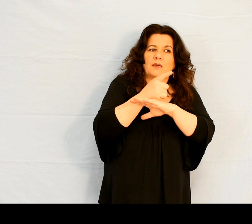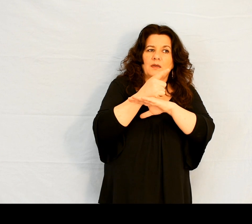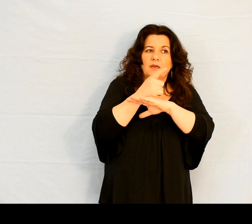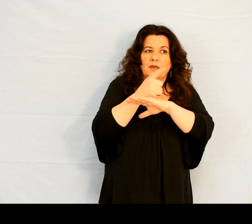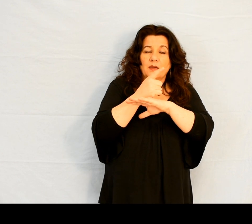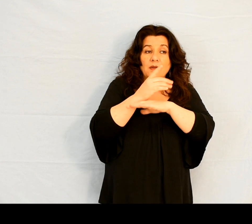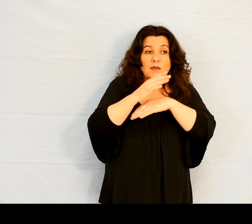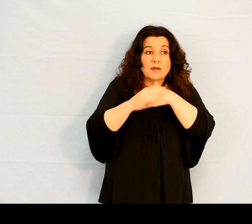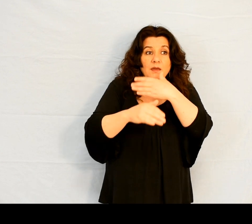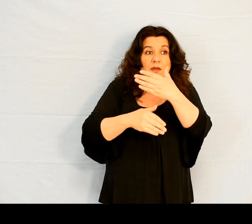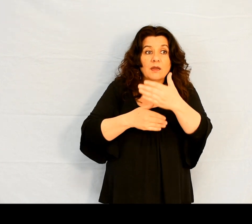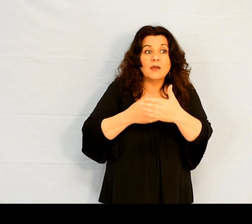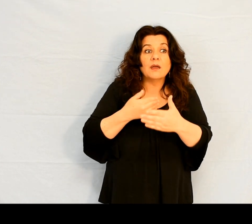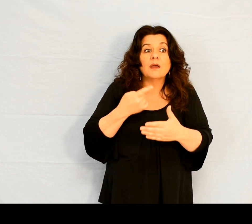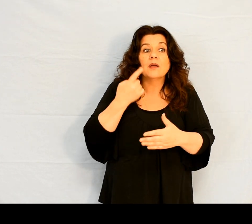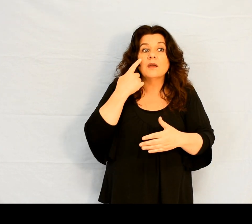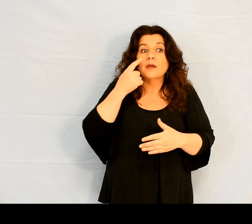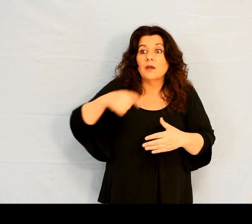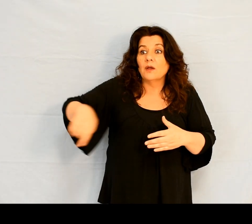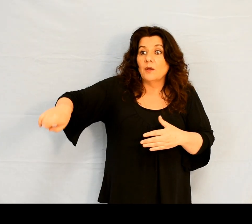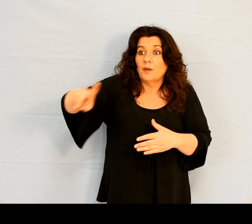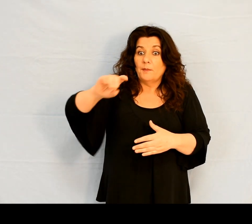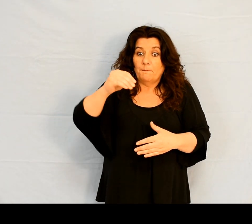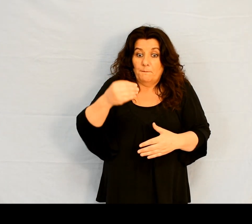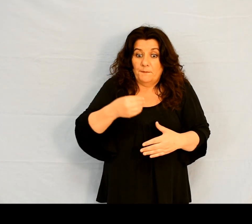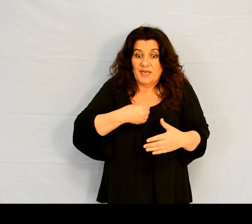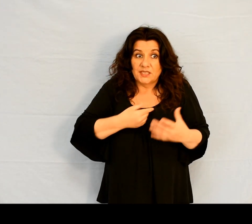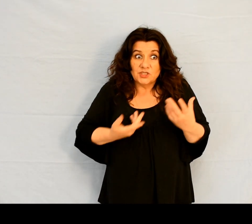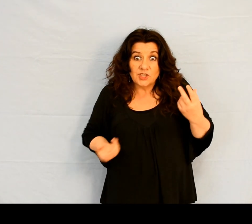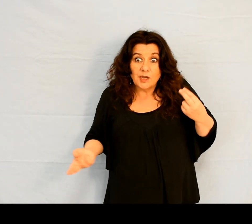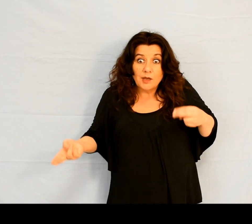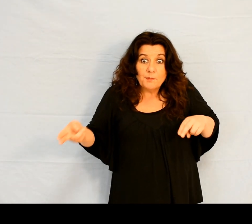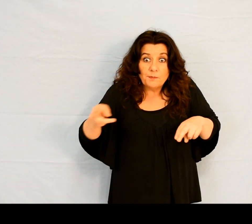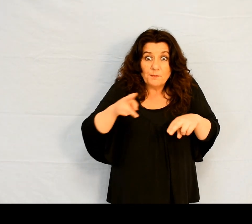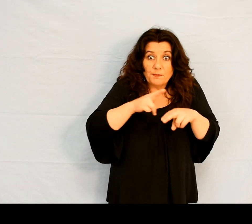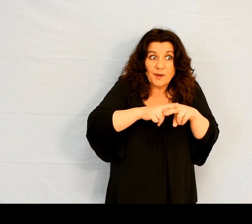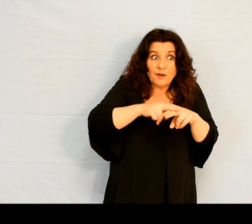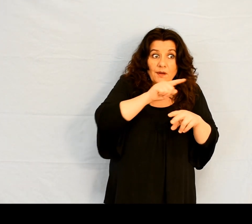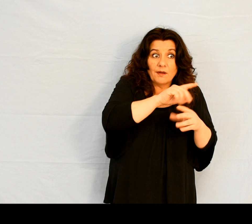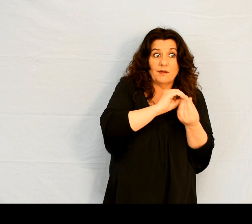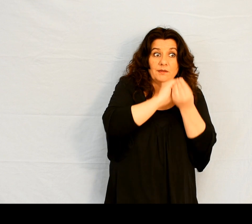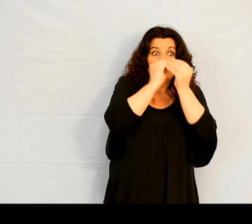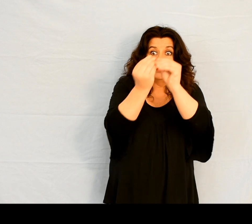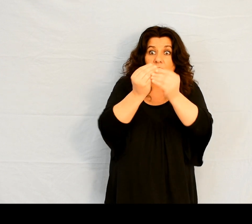à nos péchés, nous vivions pour la justice.